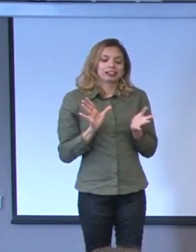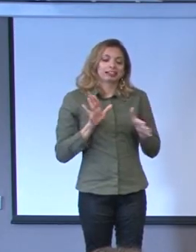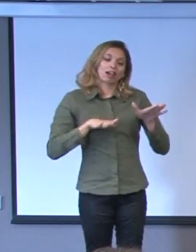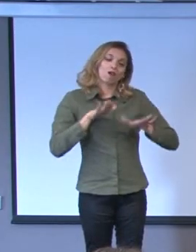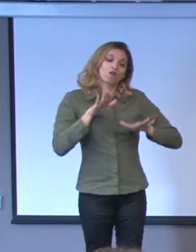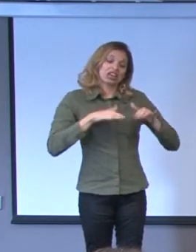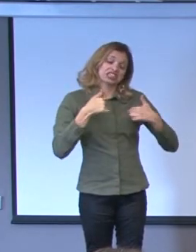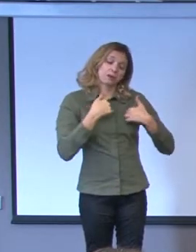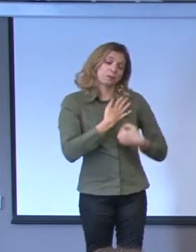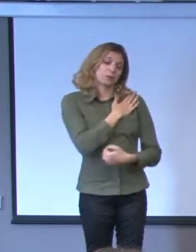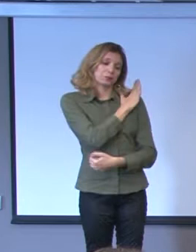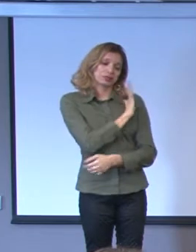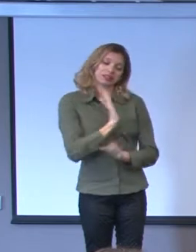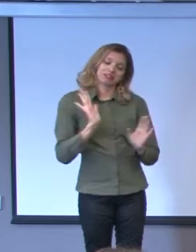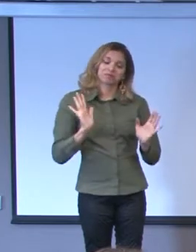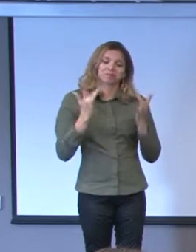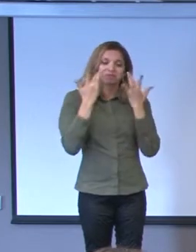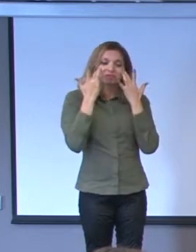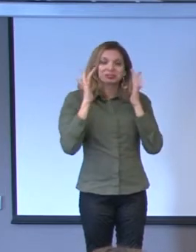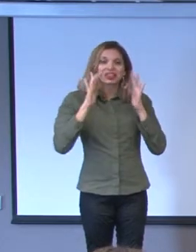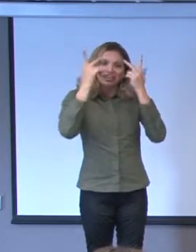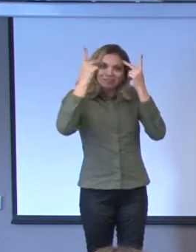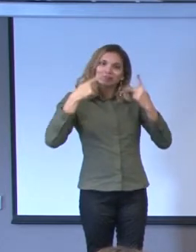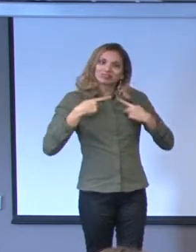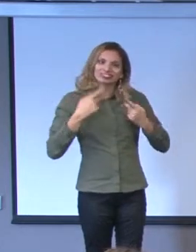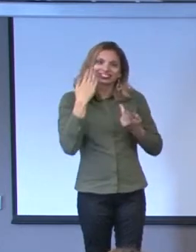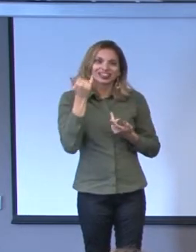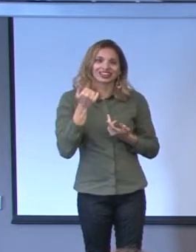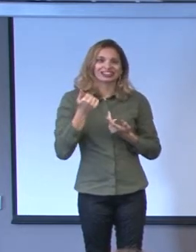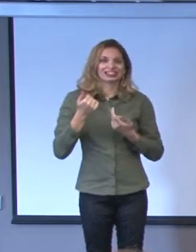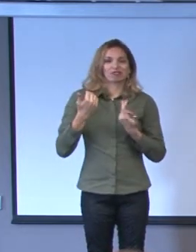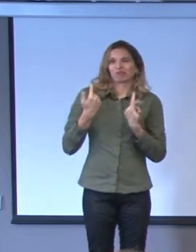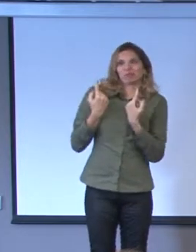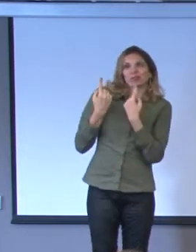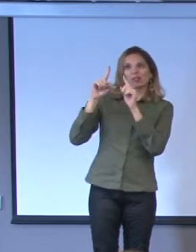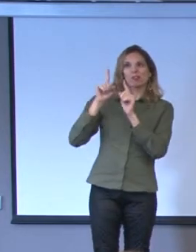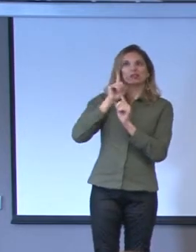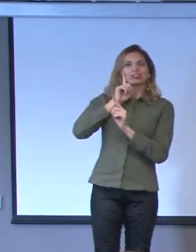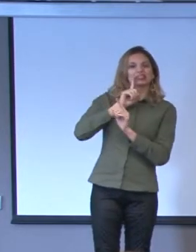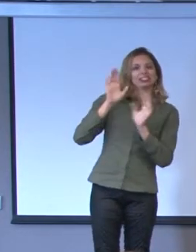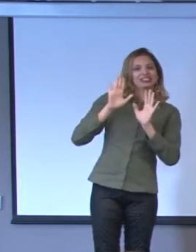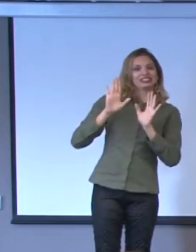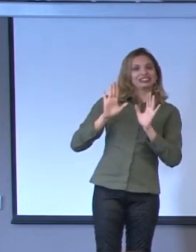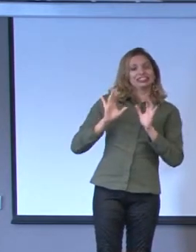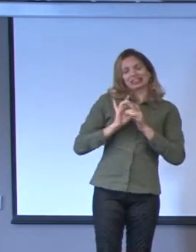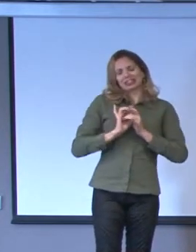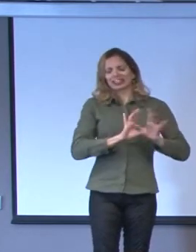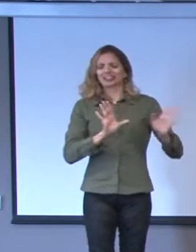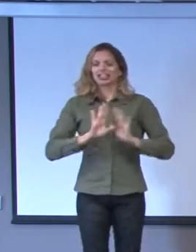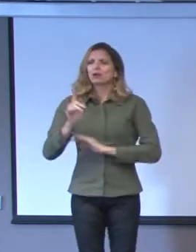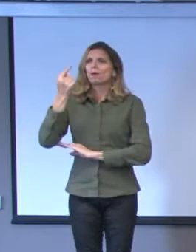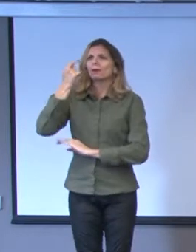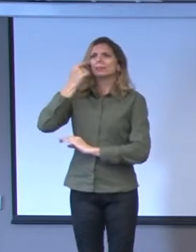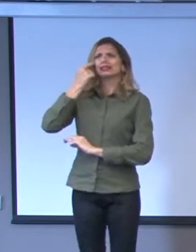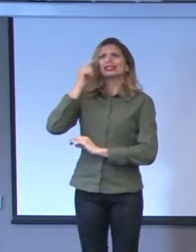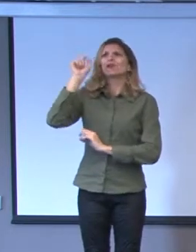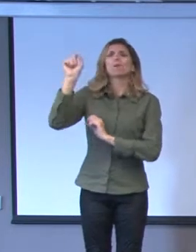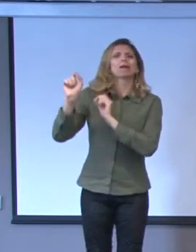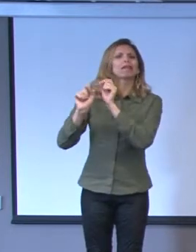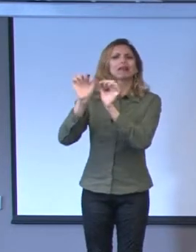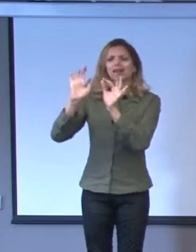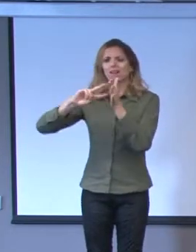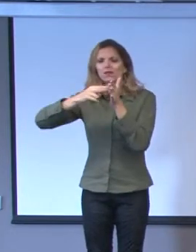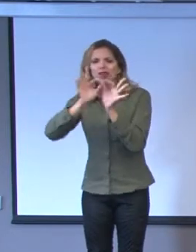talvez de um preconceito com uma visão mais americana de educação, e eu fui entender que, no fundo, eles estavam querendo dizer